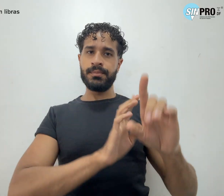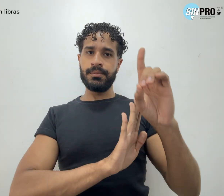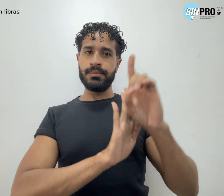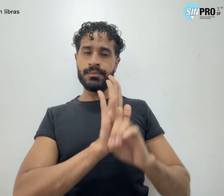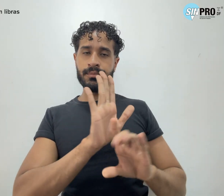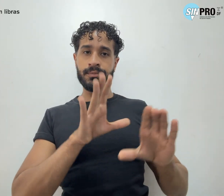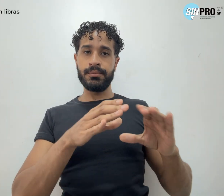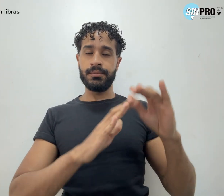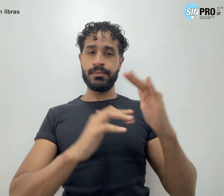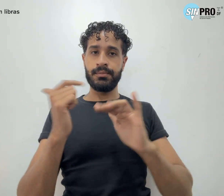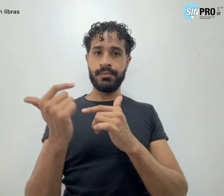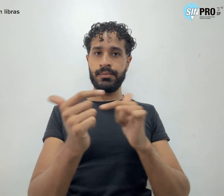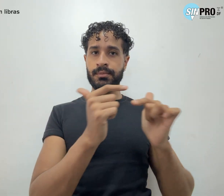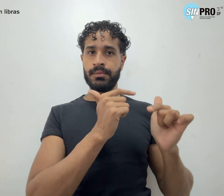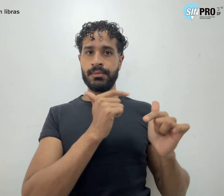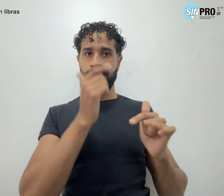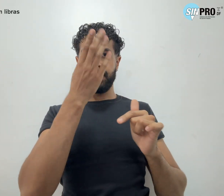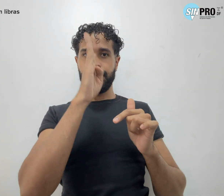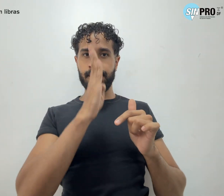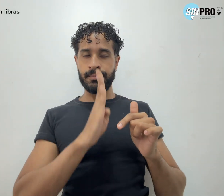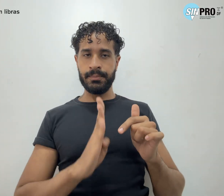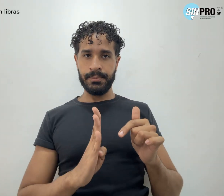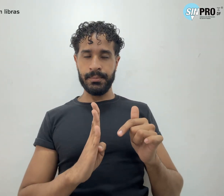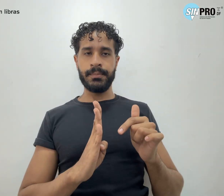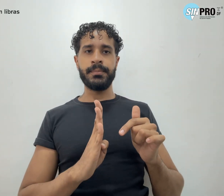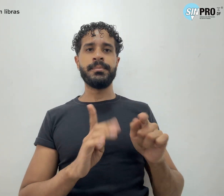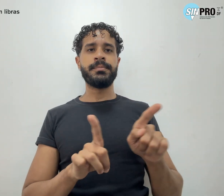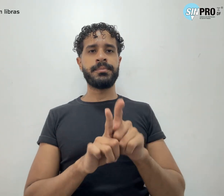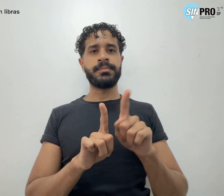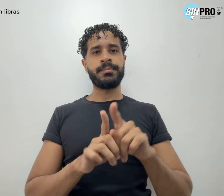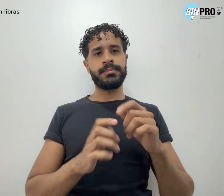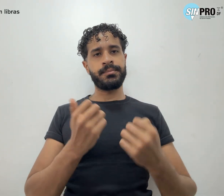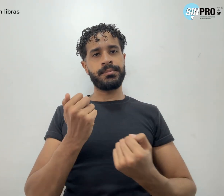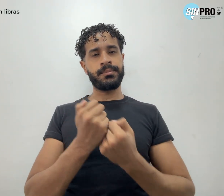classe trabalhadora brasileira e pela justiça social.